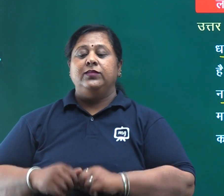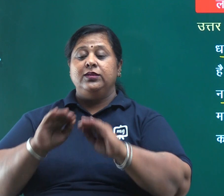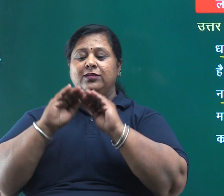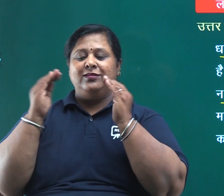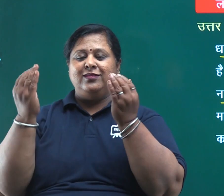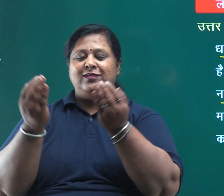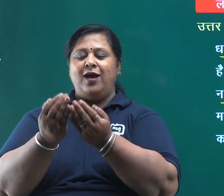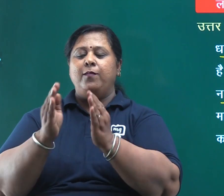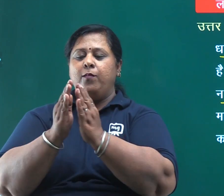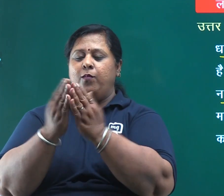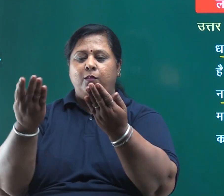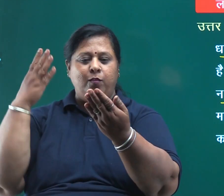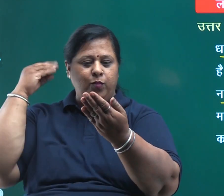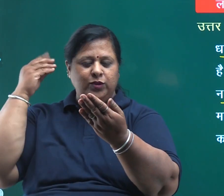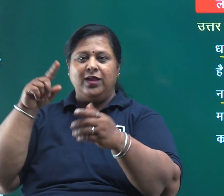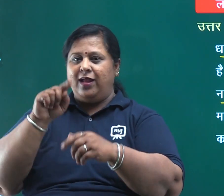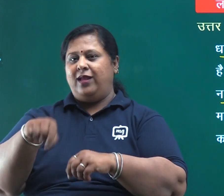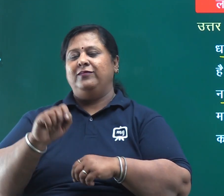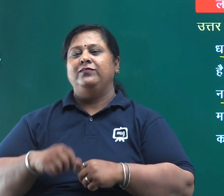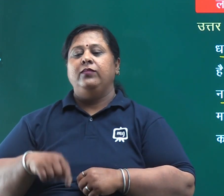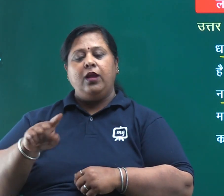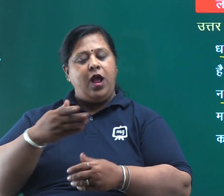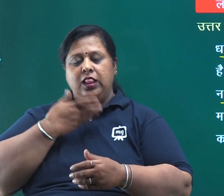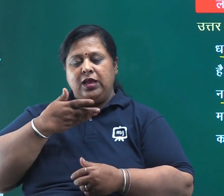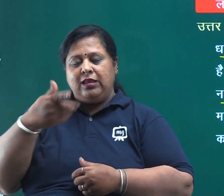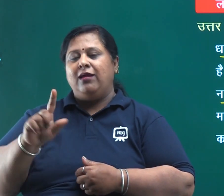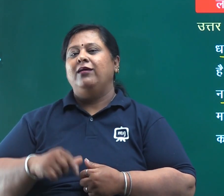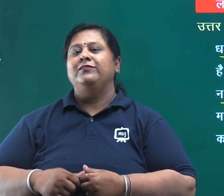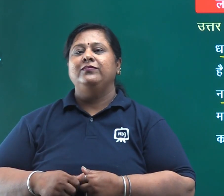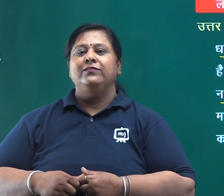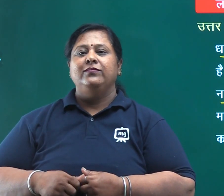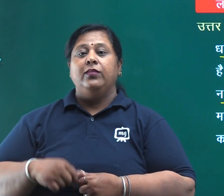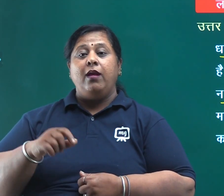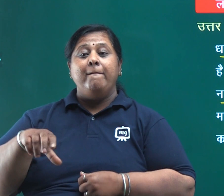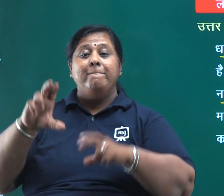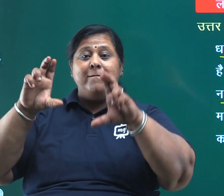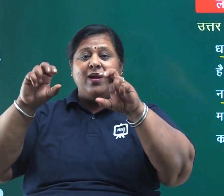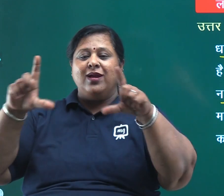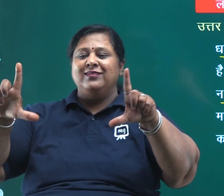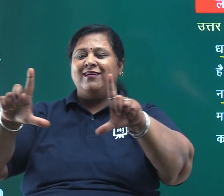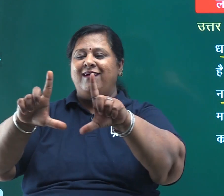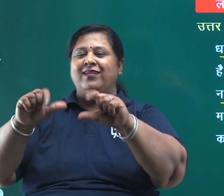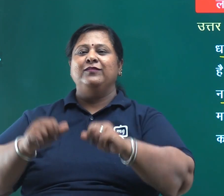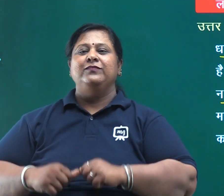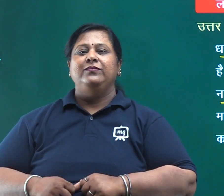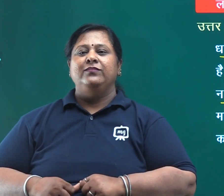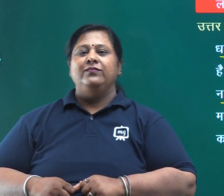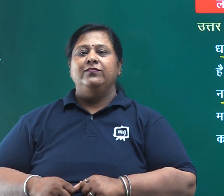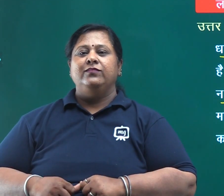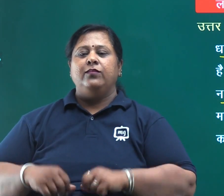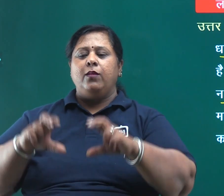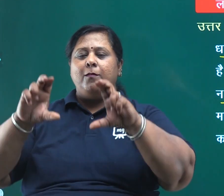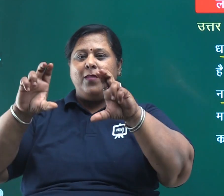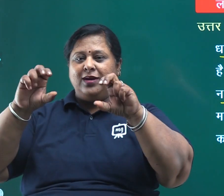संसार पुस्तक है का अध्ययन किया। पाठ का सार, पाठ